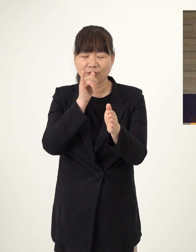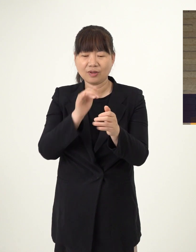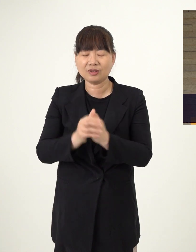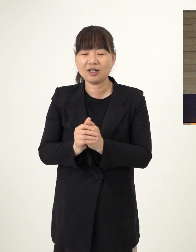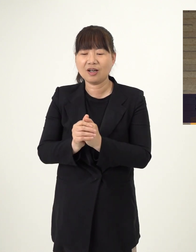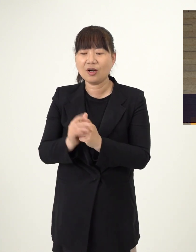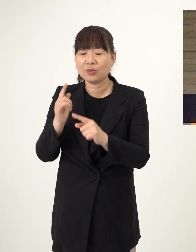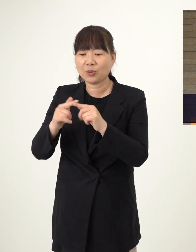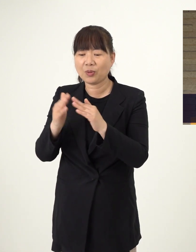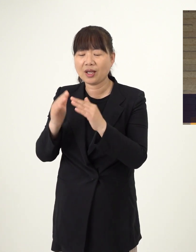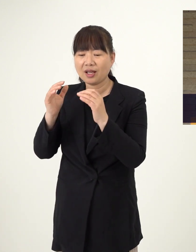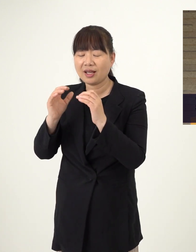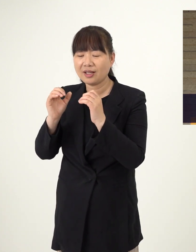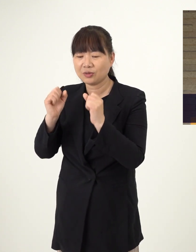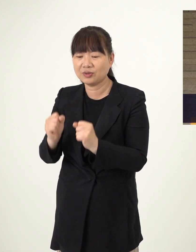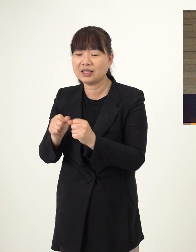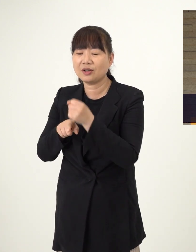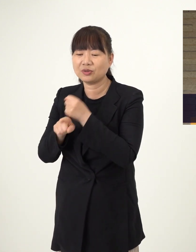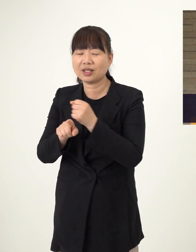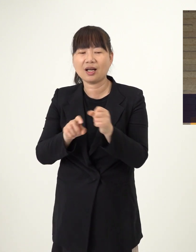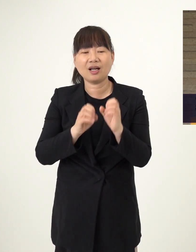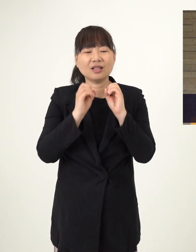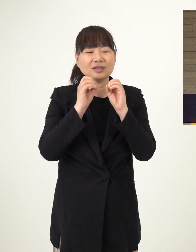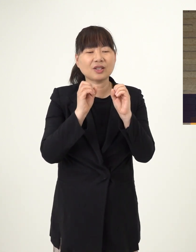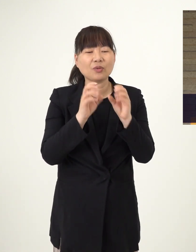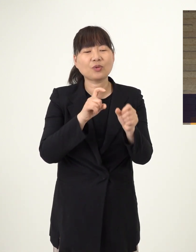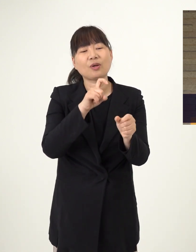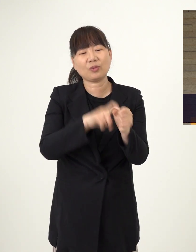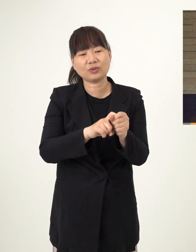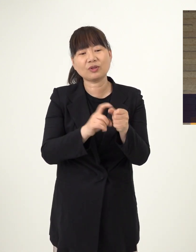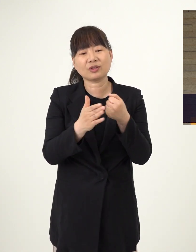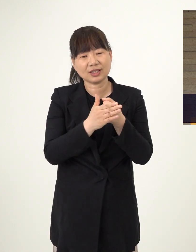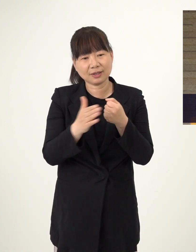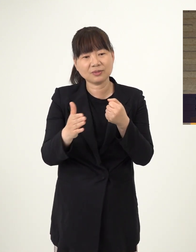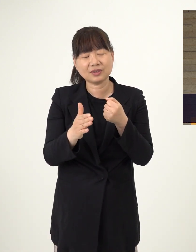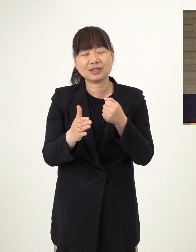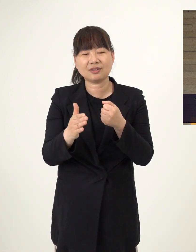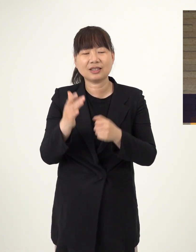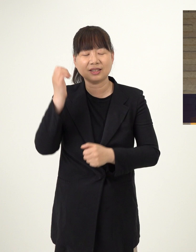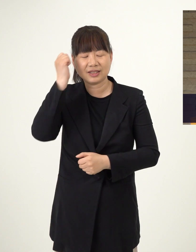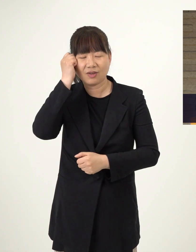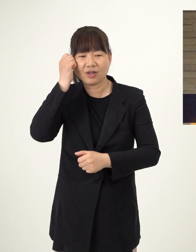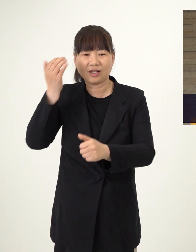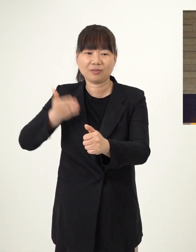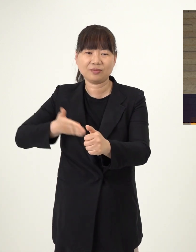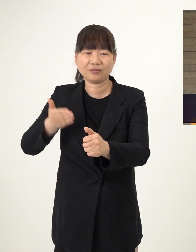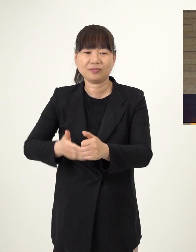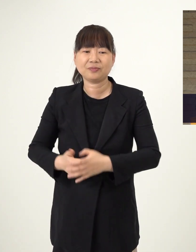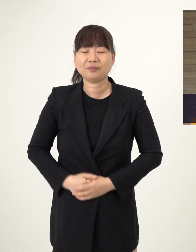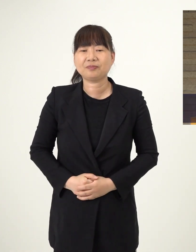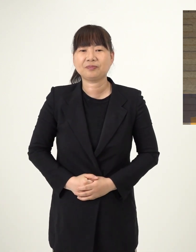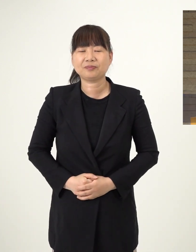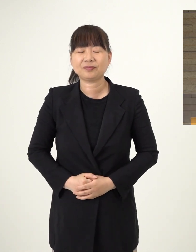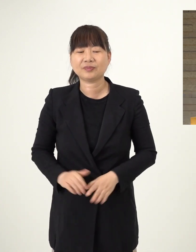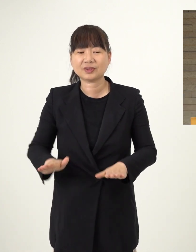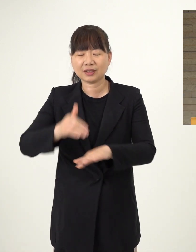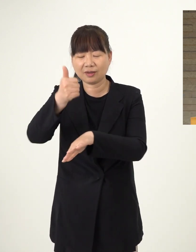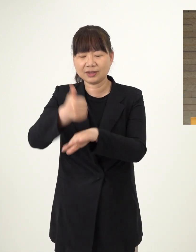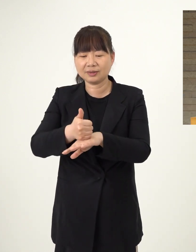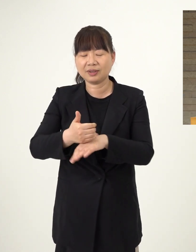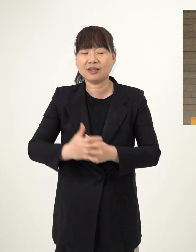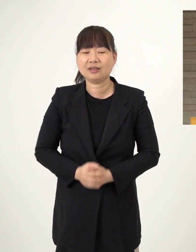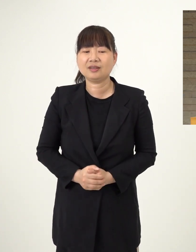아니에요. 선교적 교회예요. 자, 그러면 이제